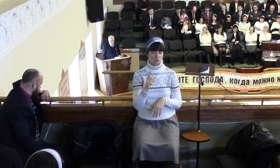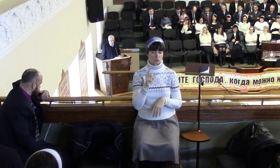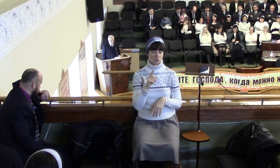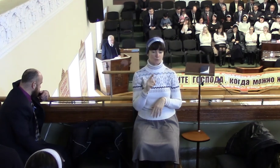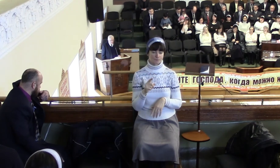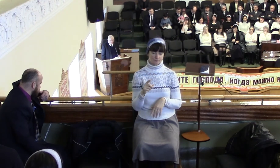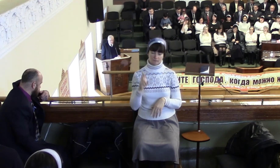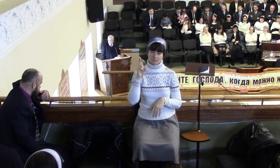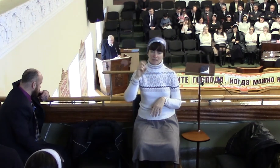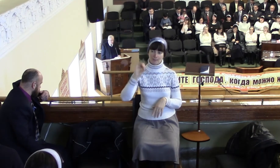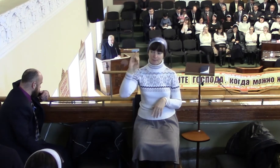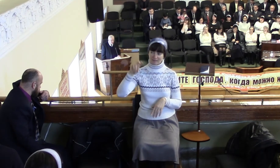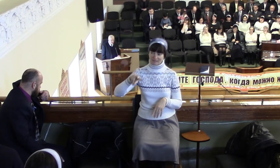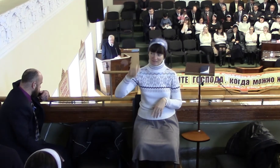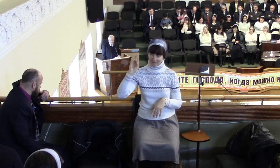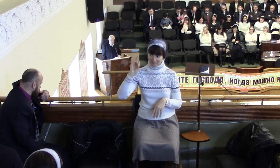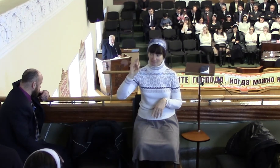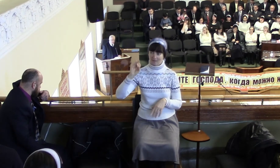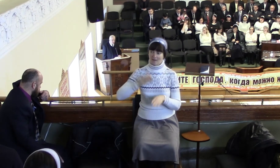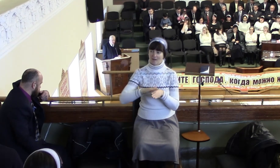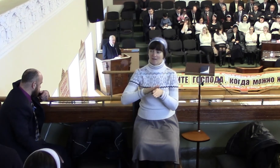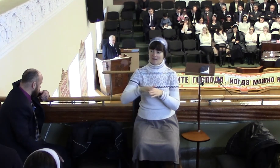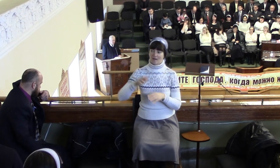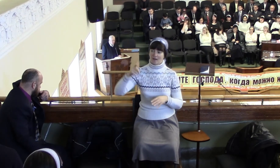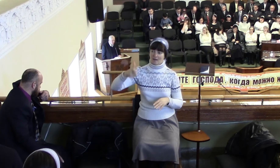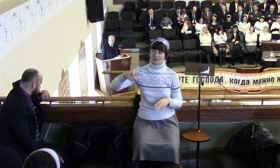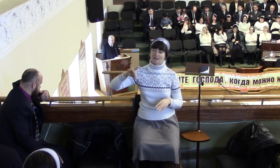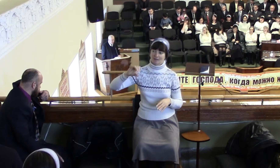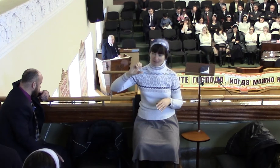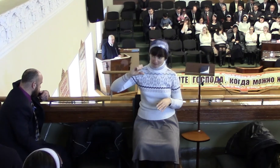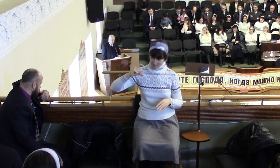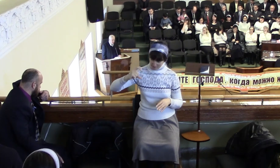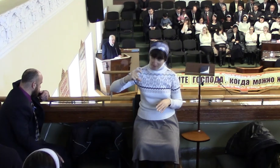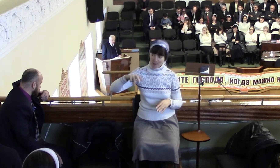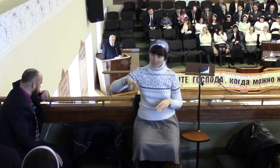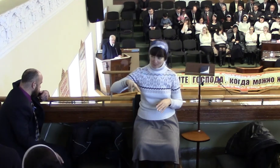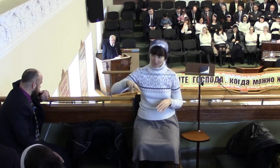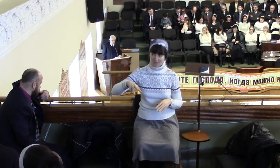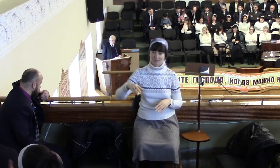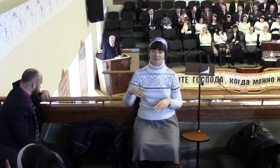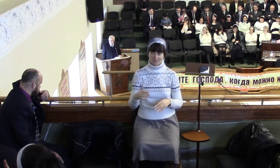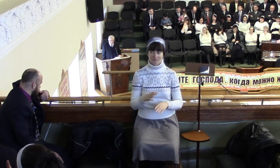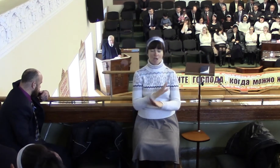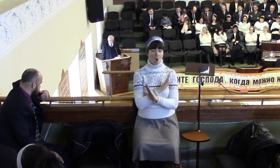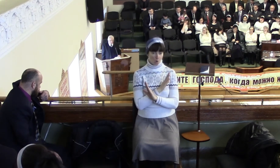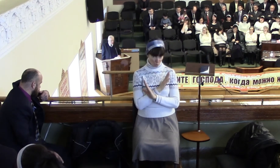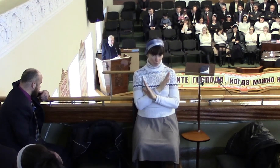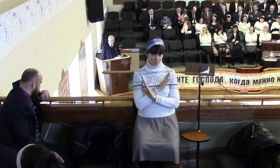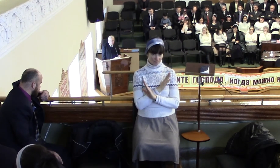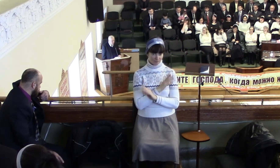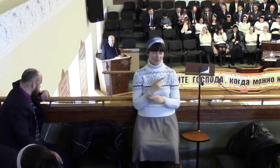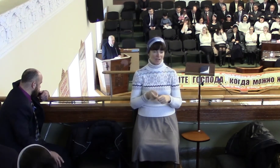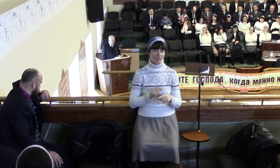памяти. Здесь, может быть, есть еще те, кто бывал в Москве на первых его проповедях на